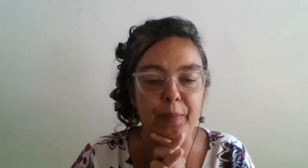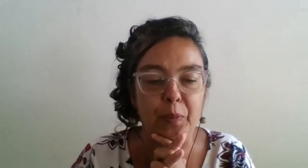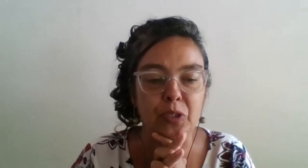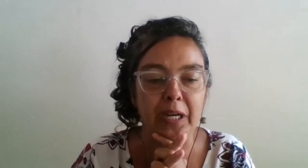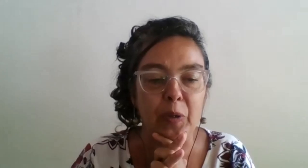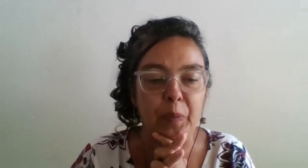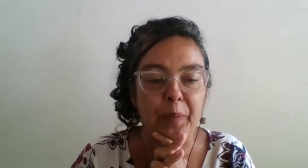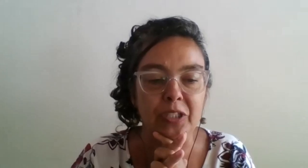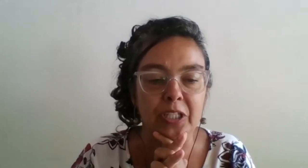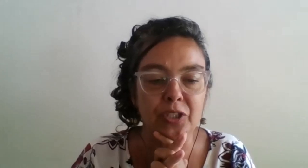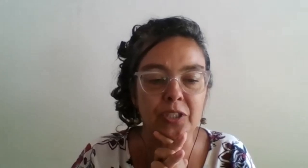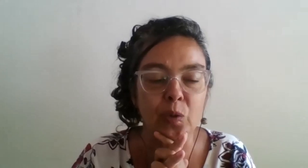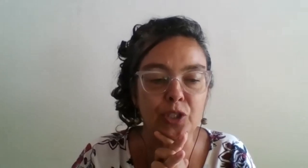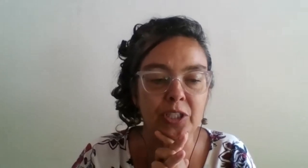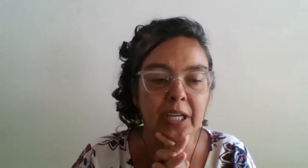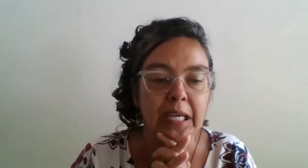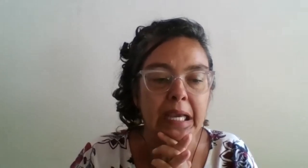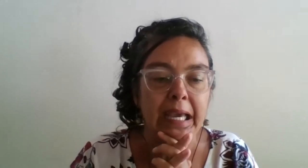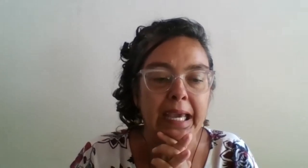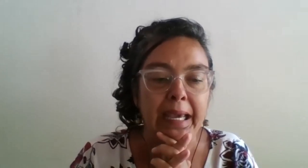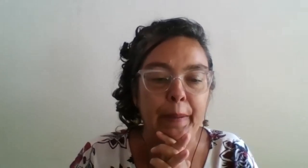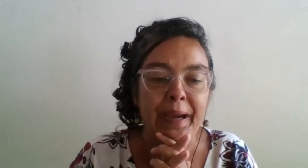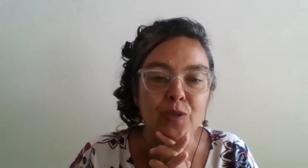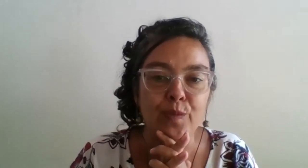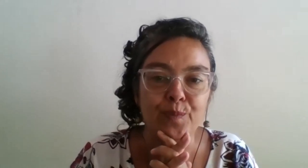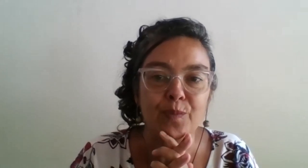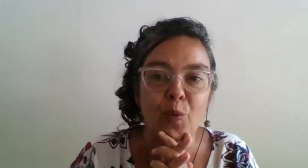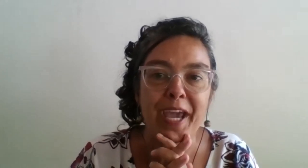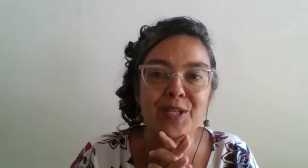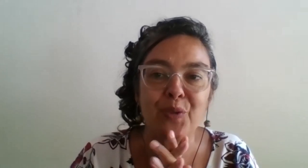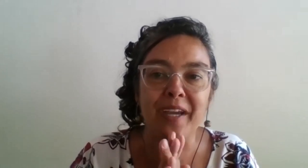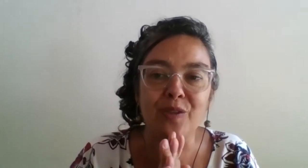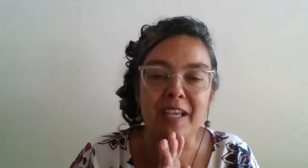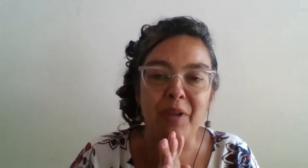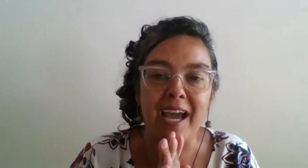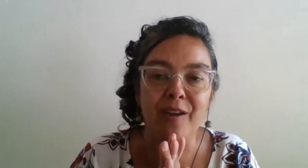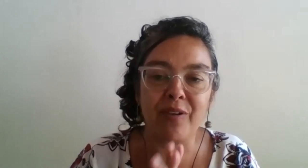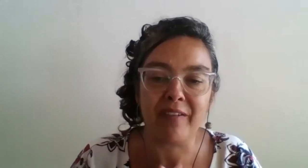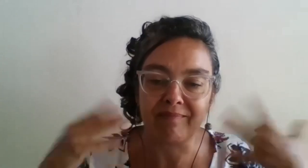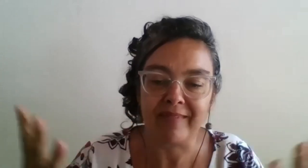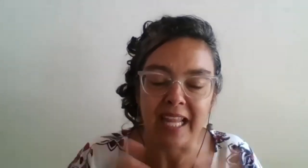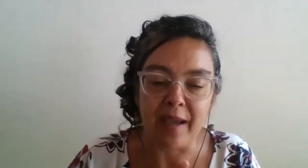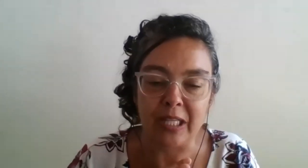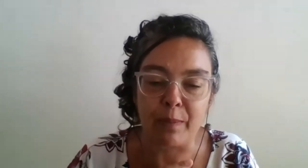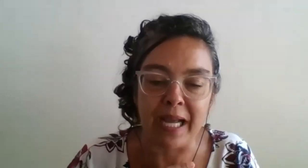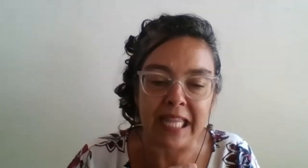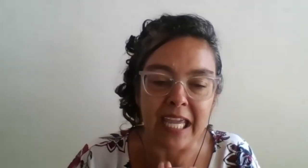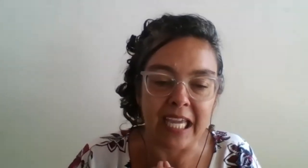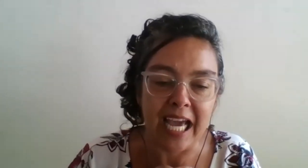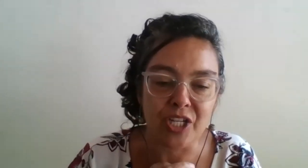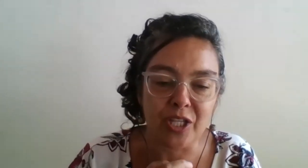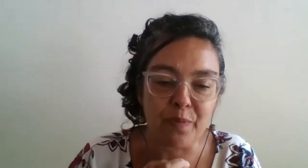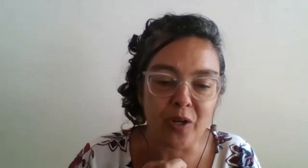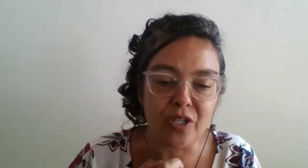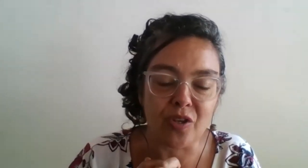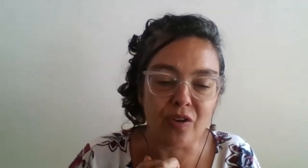né, proporcionaram para a gente hoje. Mais um êxito aí do seminário que, né, mantém aqui